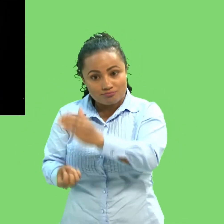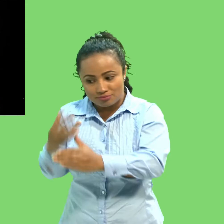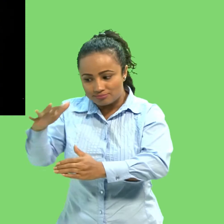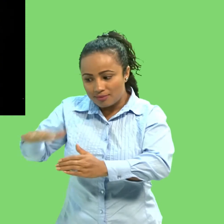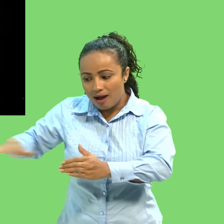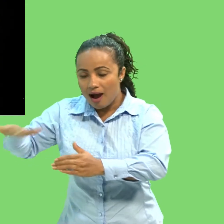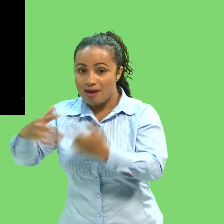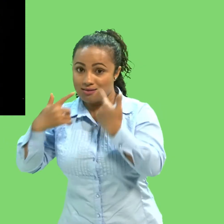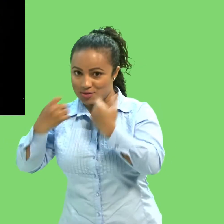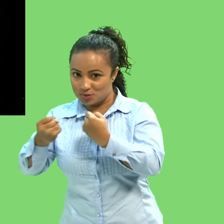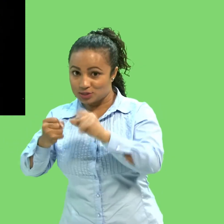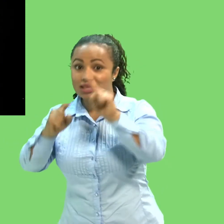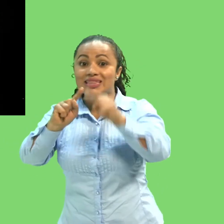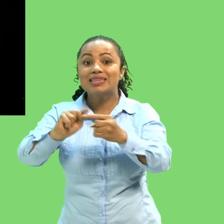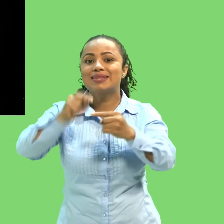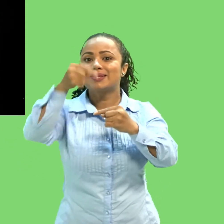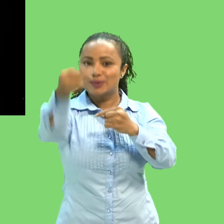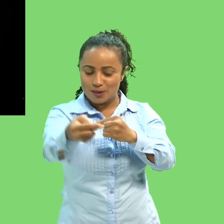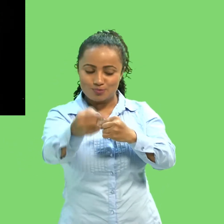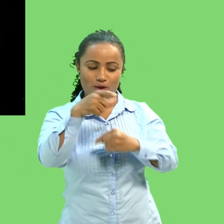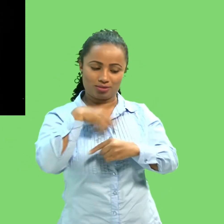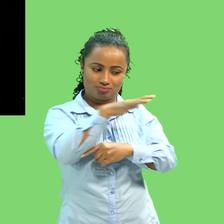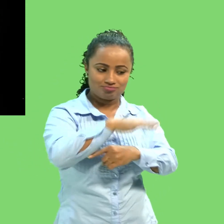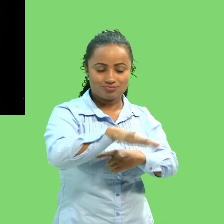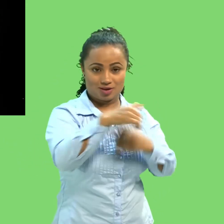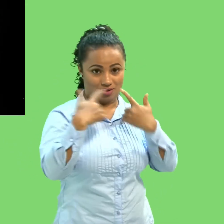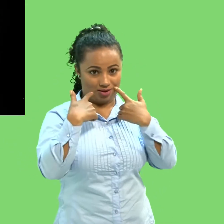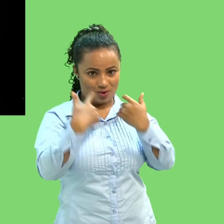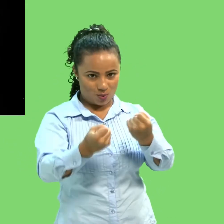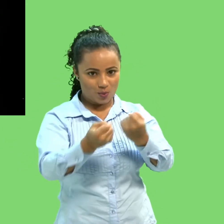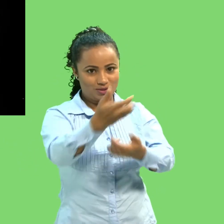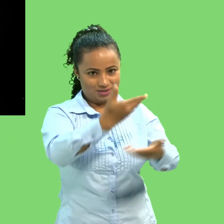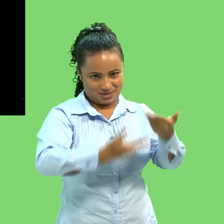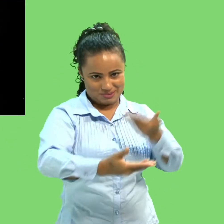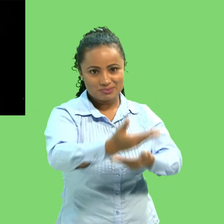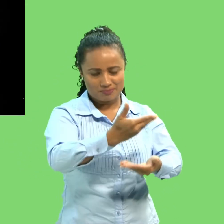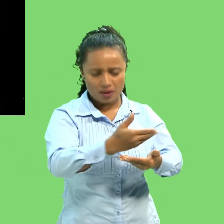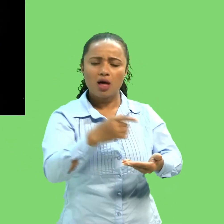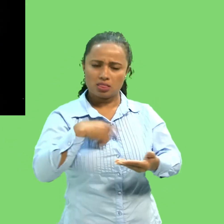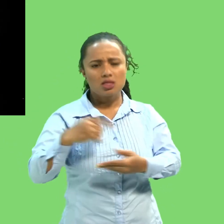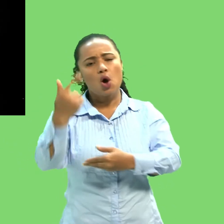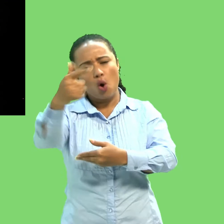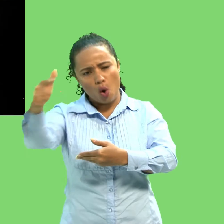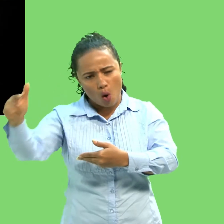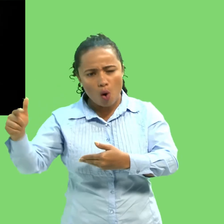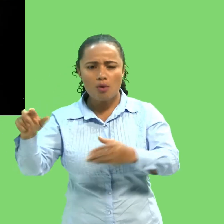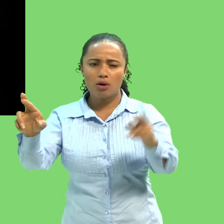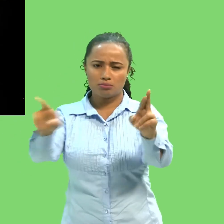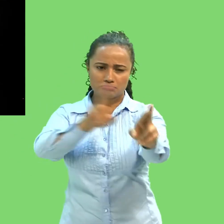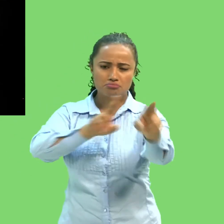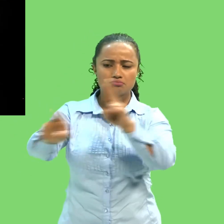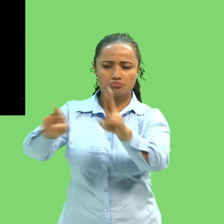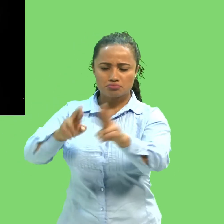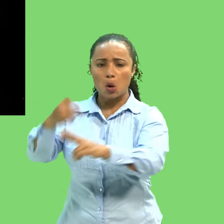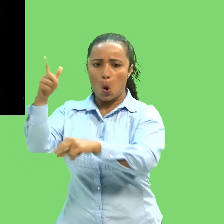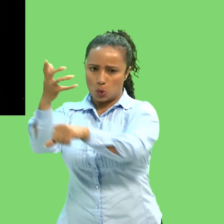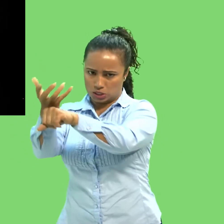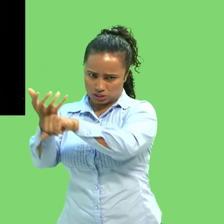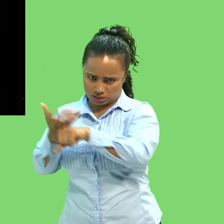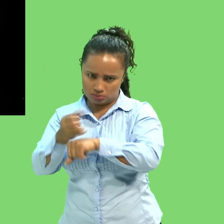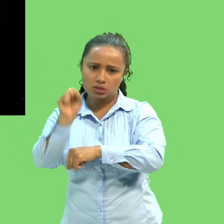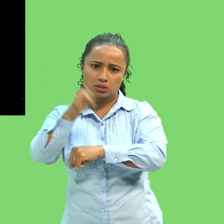o único, certo? Porque existem outras relações, né, que a linguística aplicada se faz com outras ciências. Outro